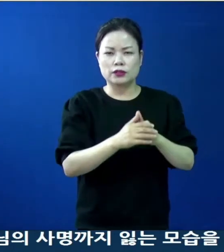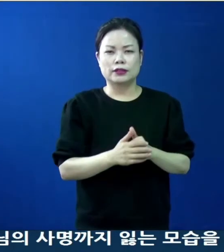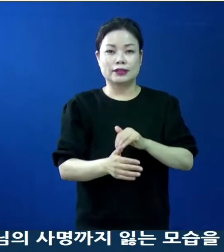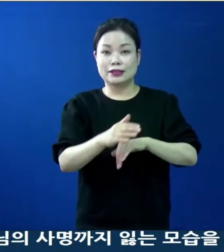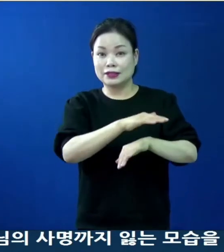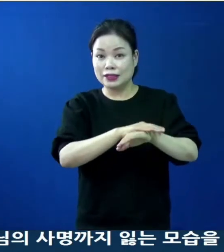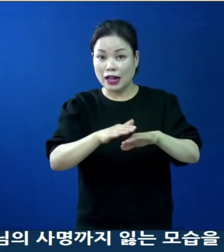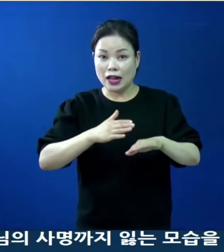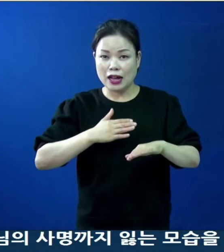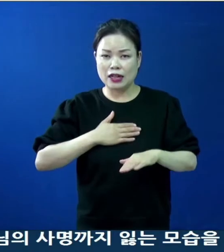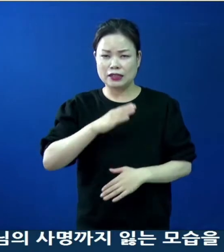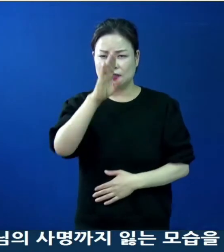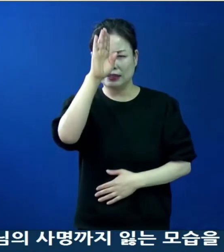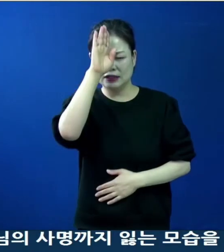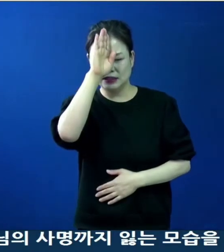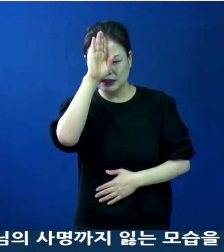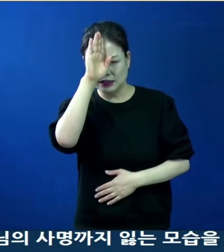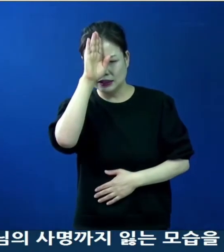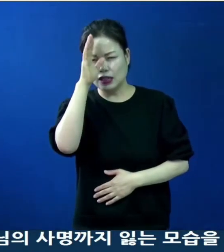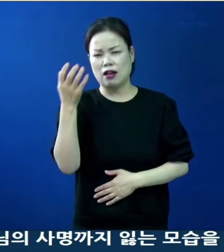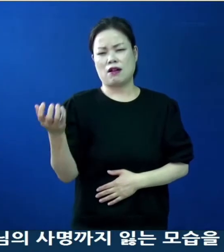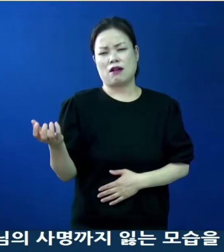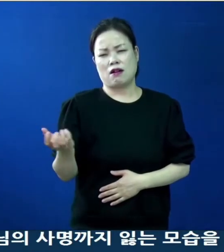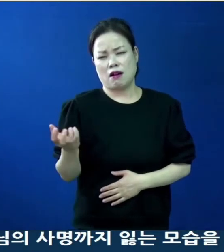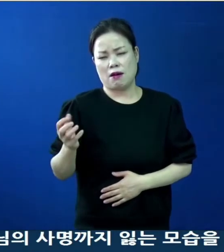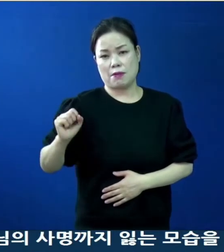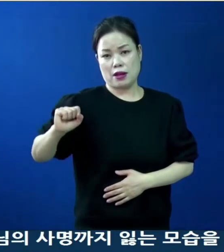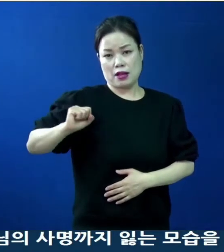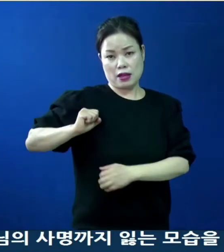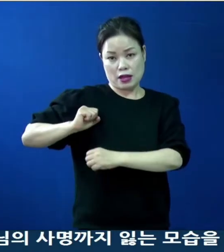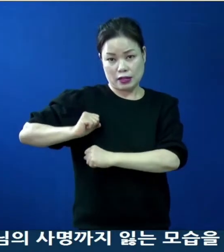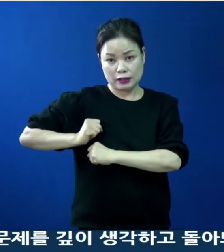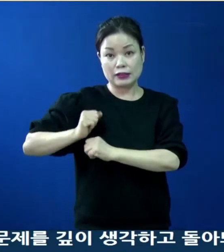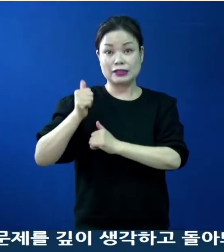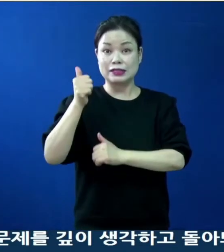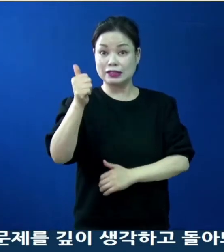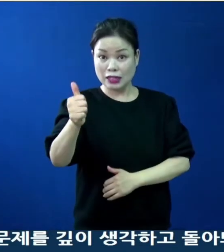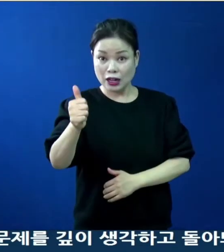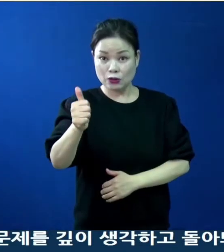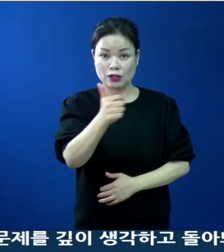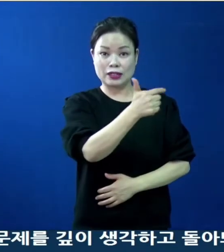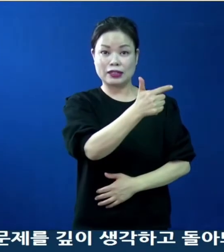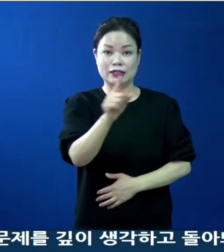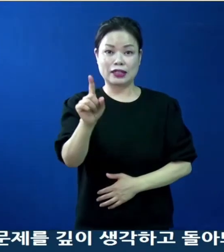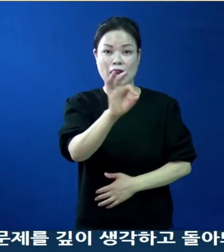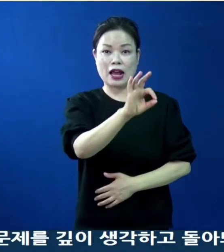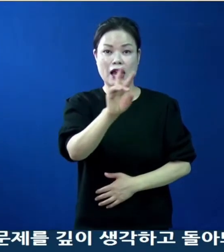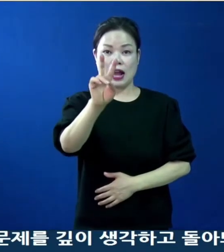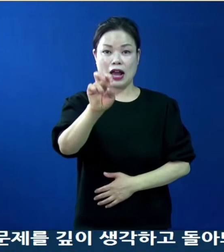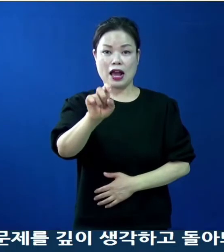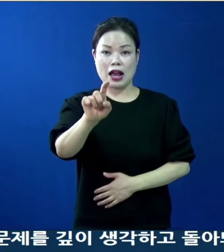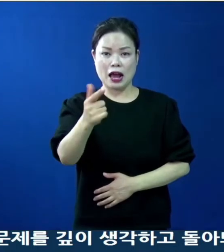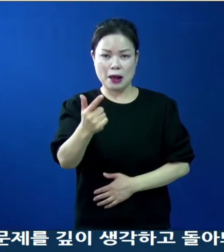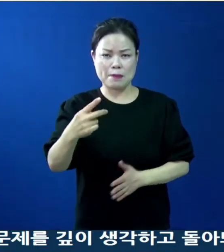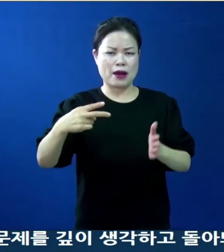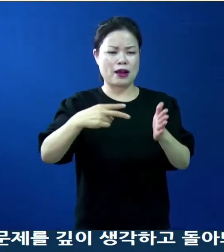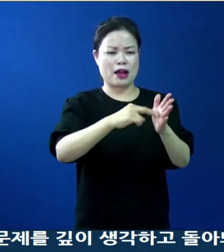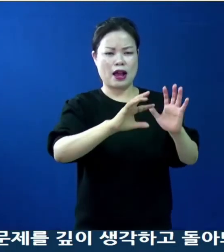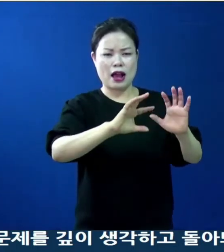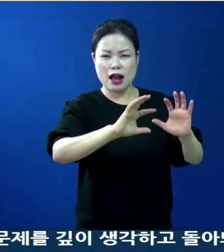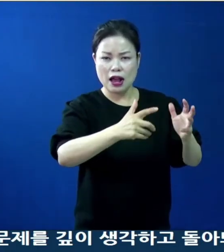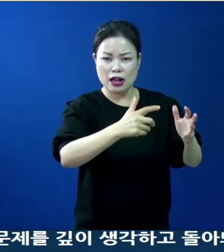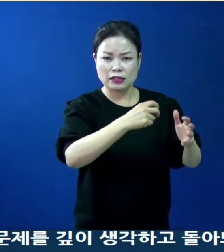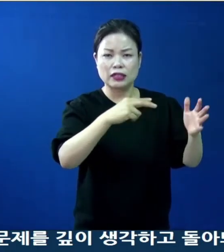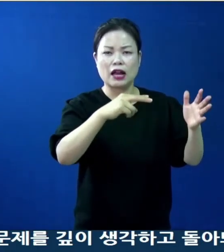알고 있는 이 나아만 장군의 이야기입니다. 아람의 장군이었고 그런데 나병에 걸린 이